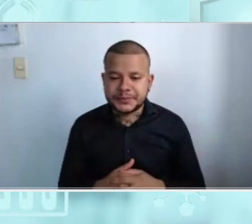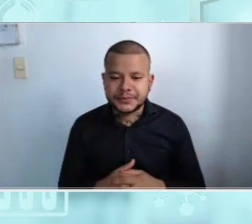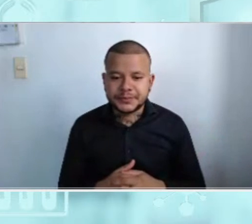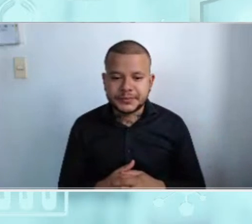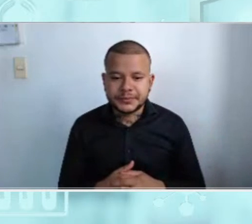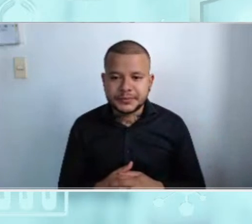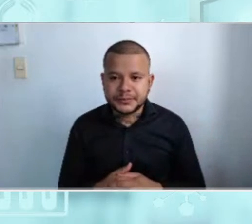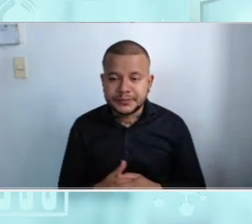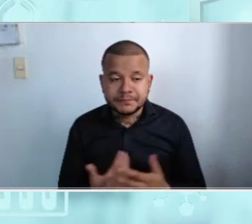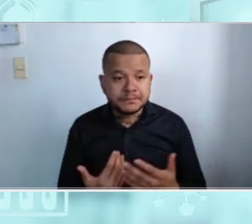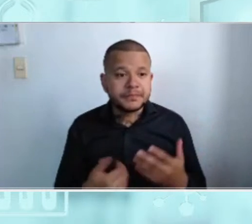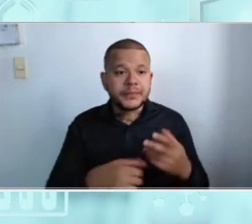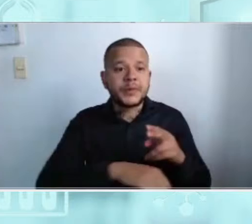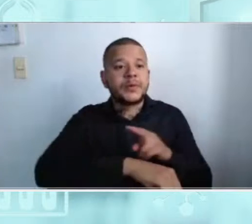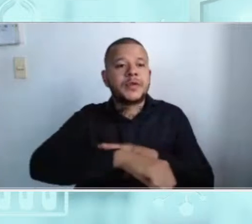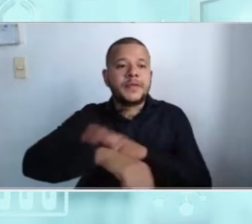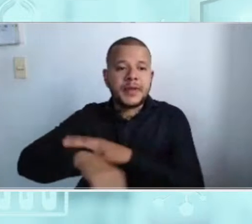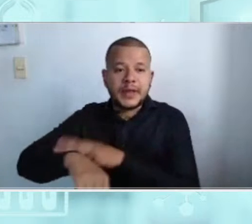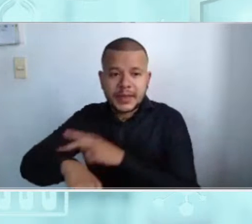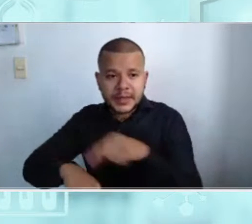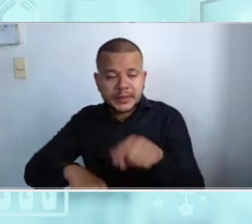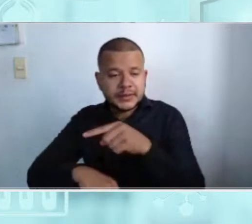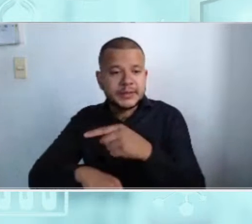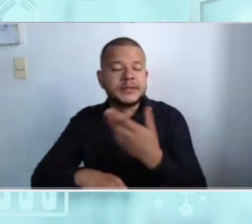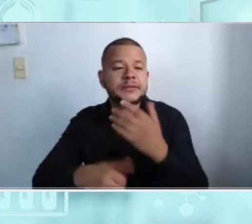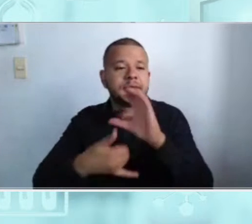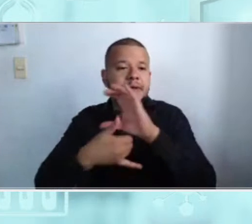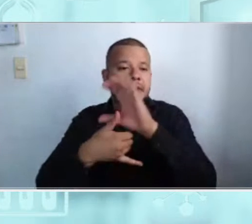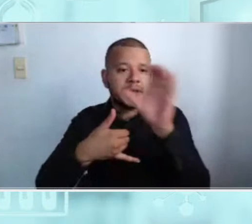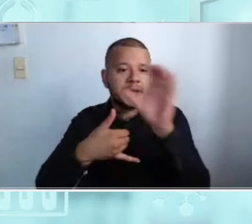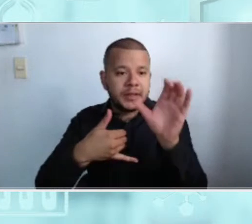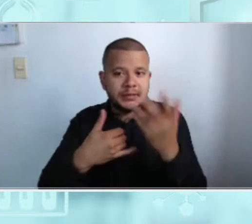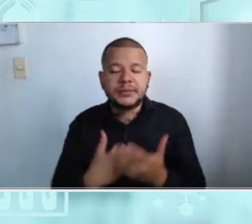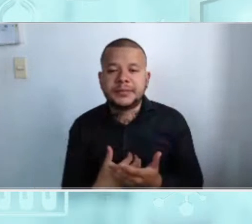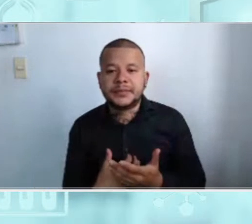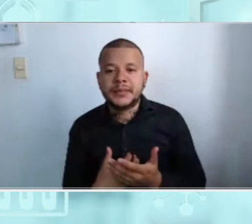nuestros referentes en la región Caribe, con